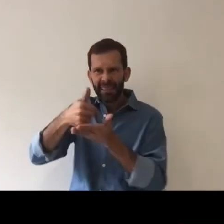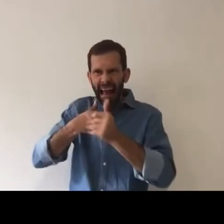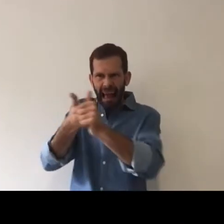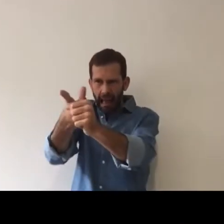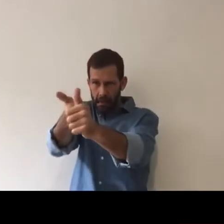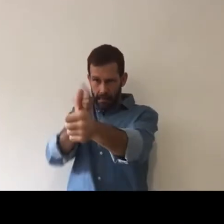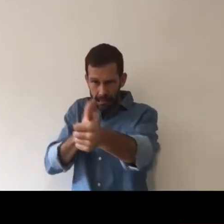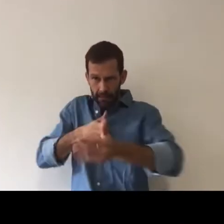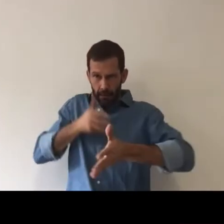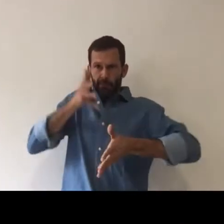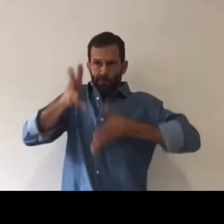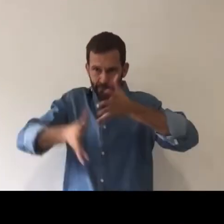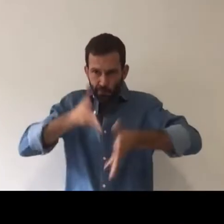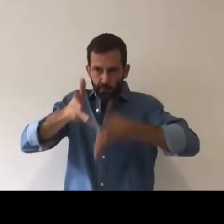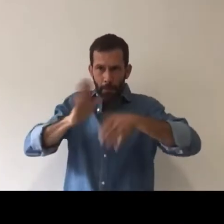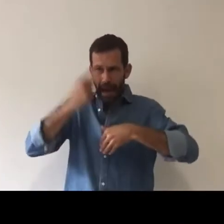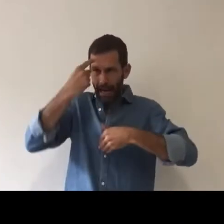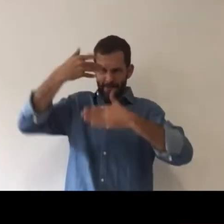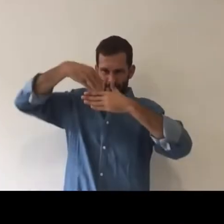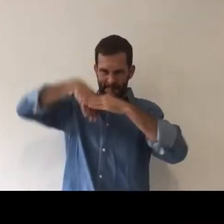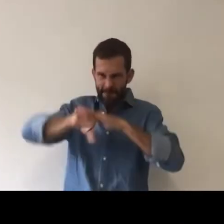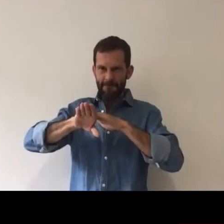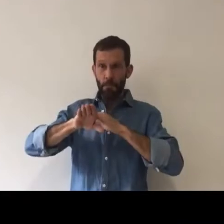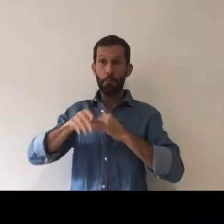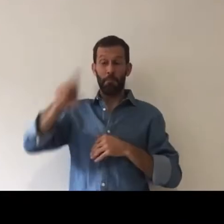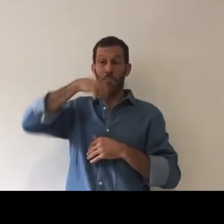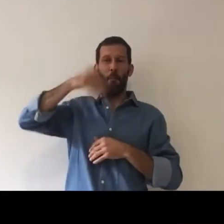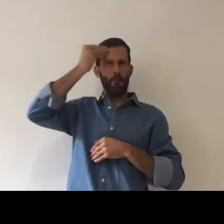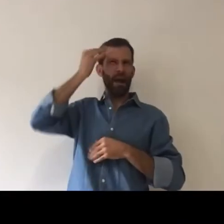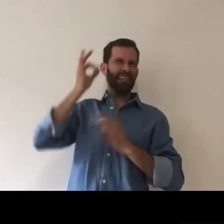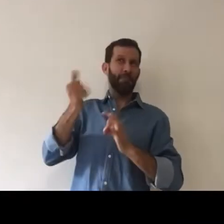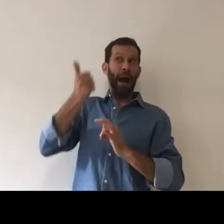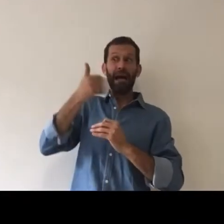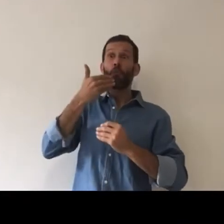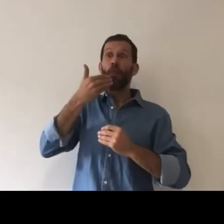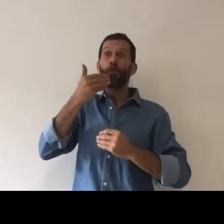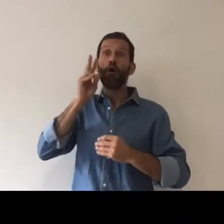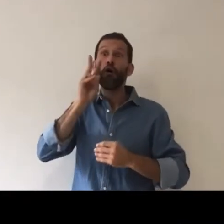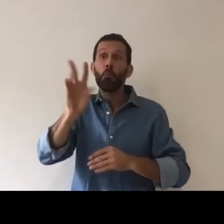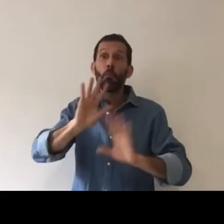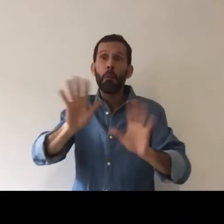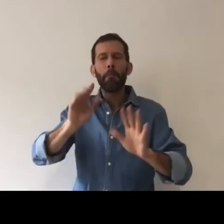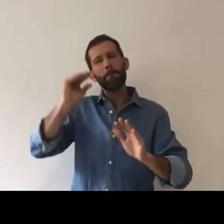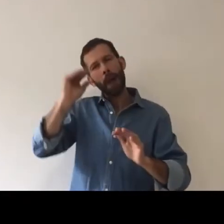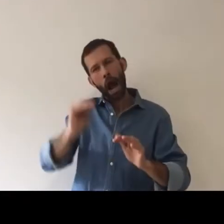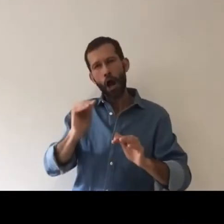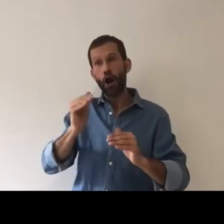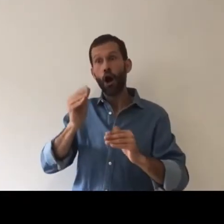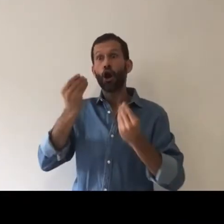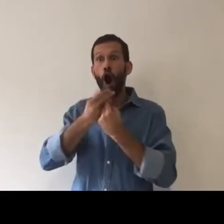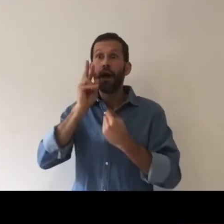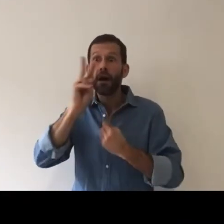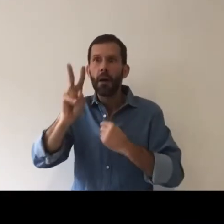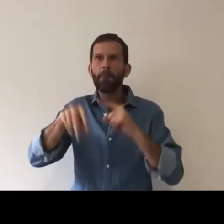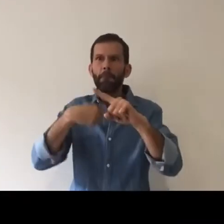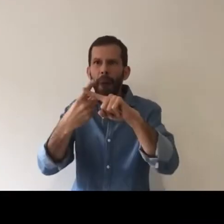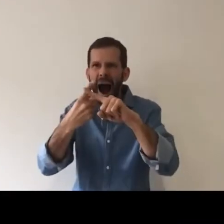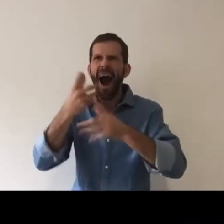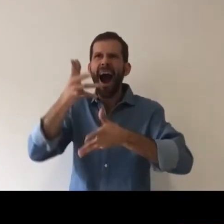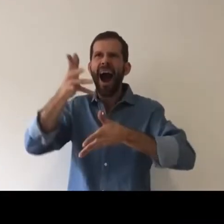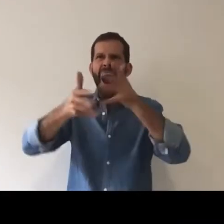idioma. En el segundo caso se pedía además que para retenerlo mejor replicase el signo en